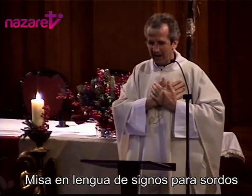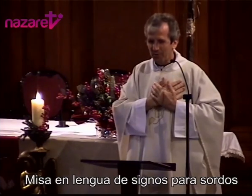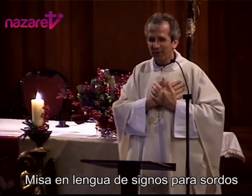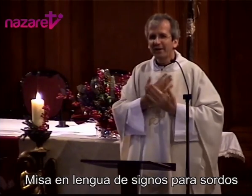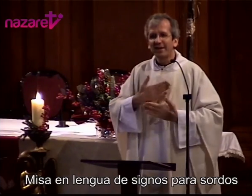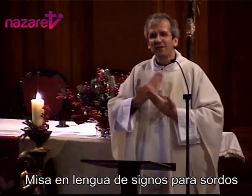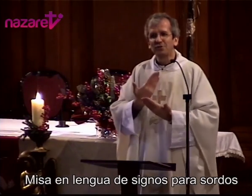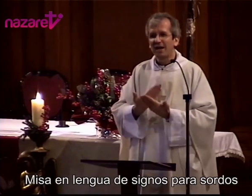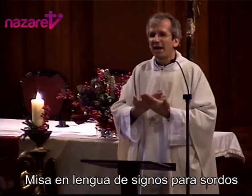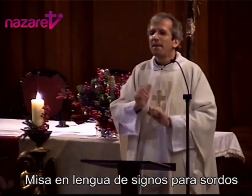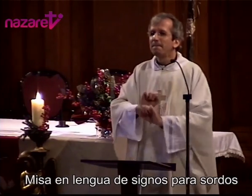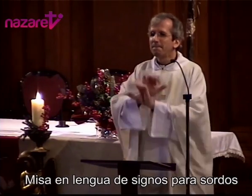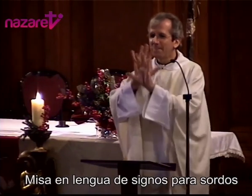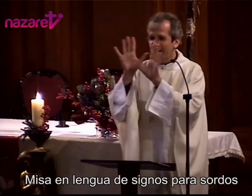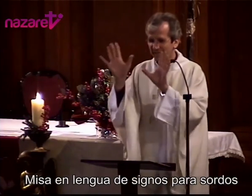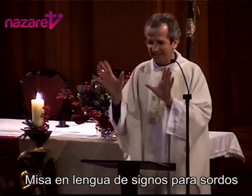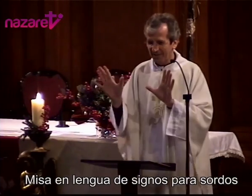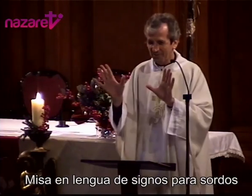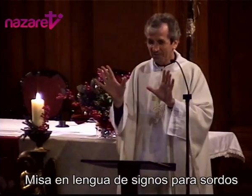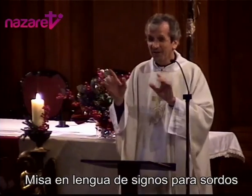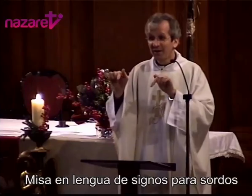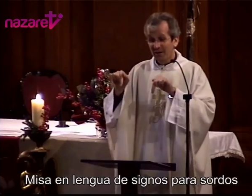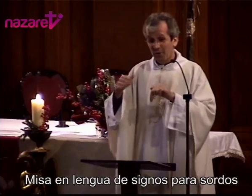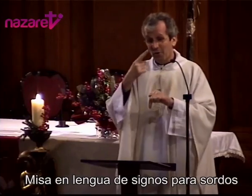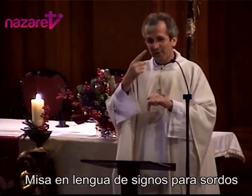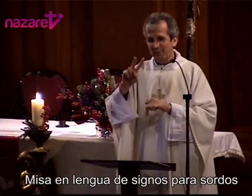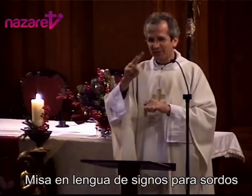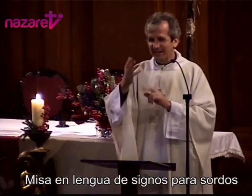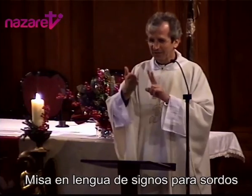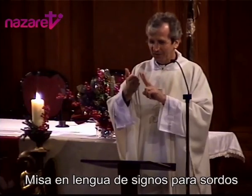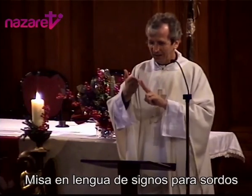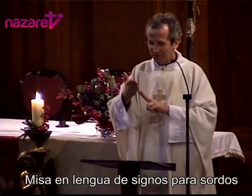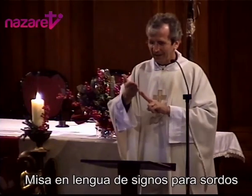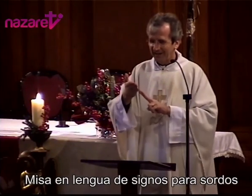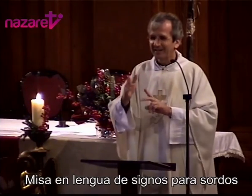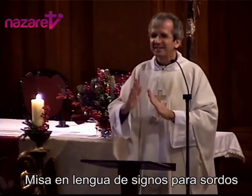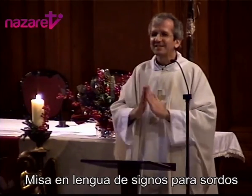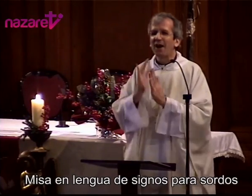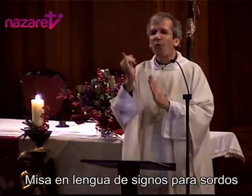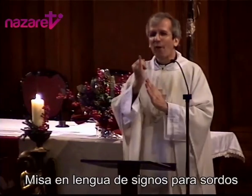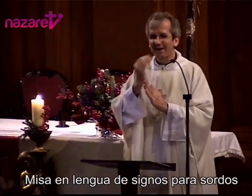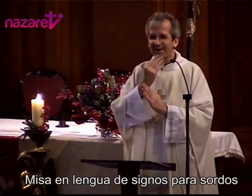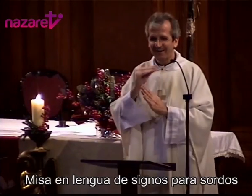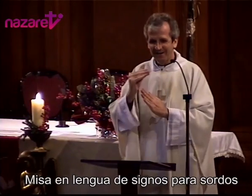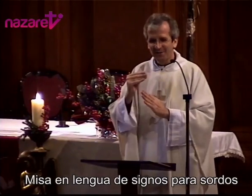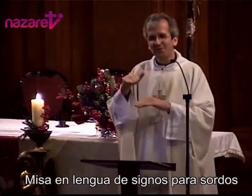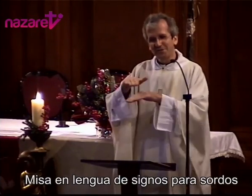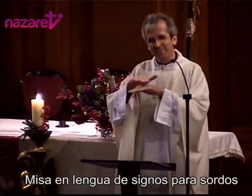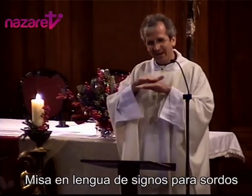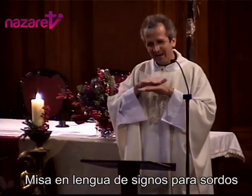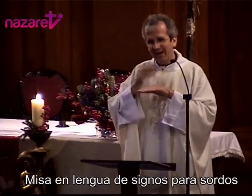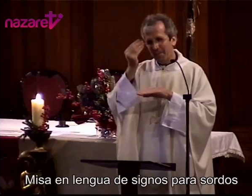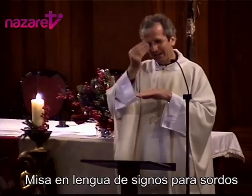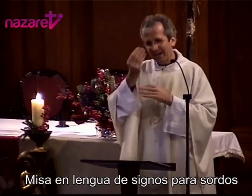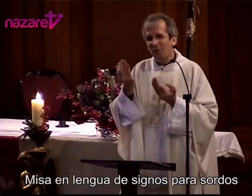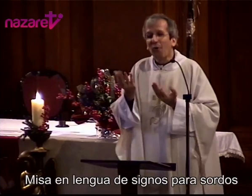del amor que Él nos ha manifestado. Hoy lo veremos en la segunda lectura. San Juan nos